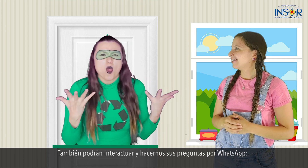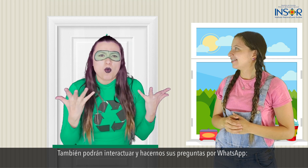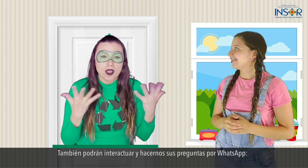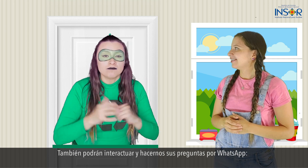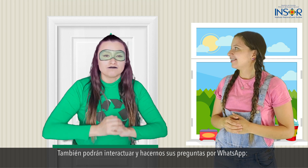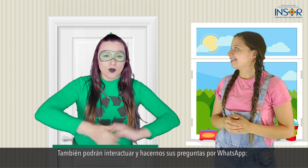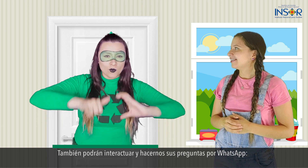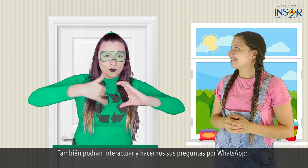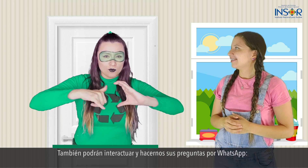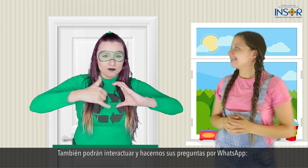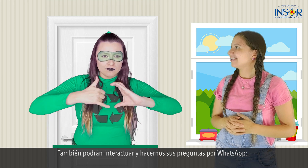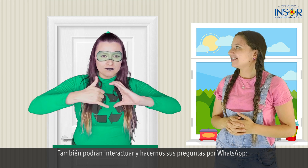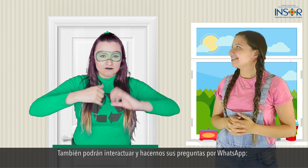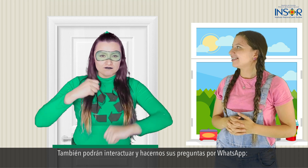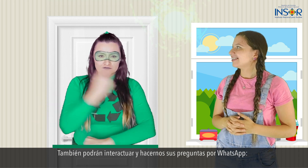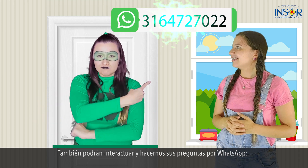hacernos sus preguntas por WhatsApp.